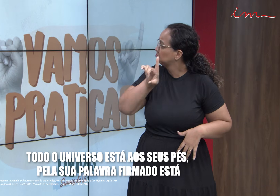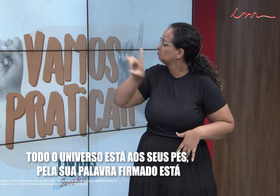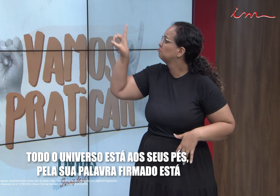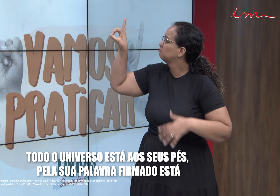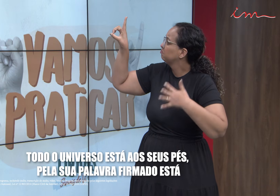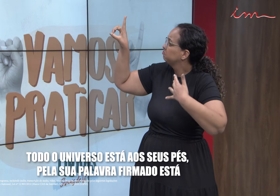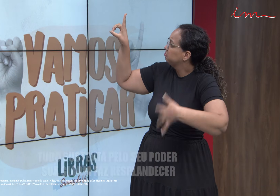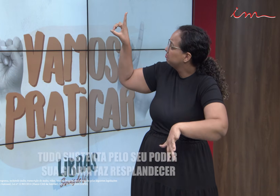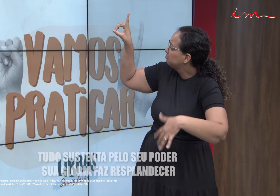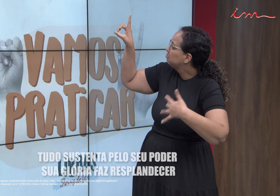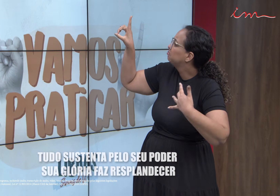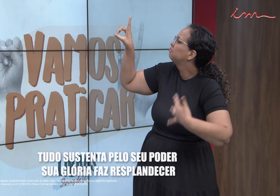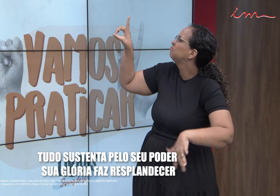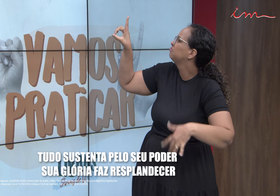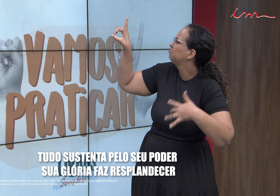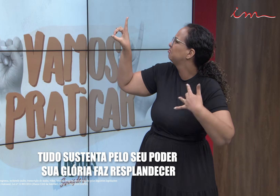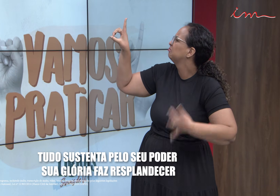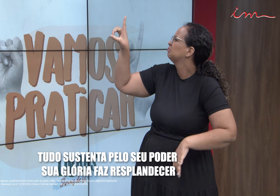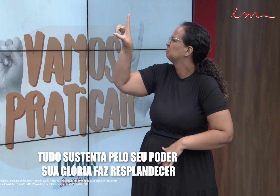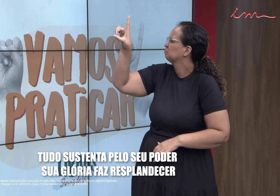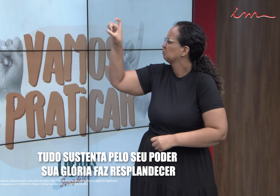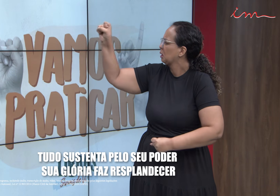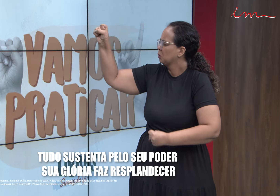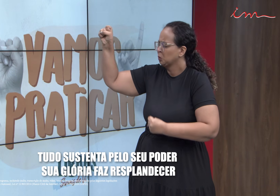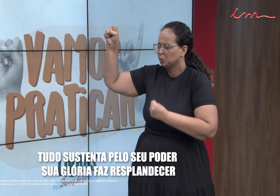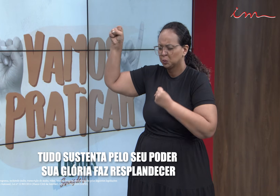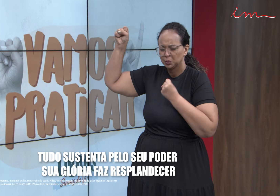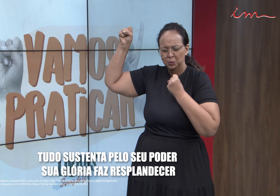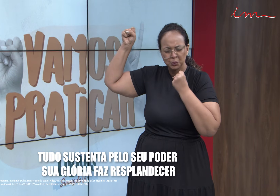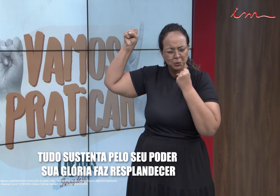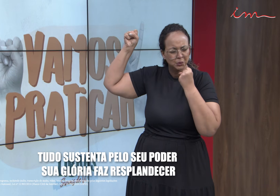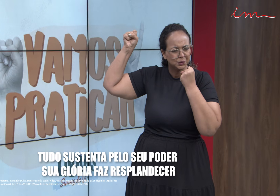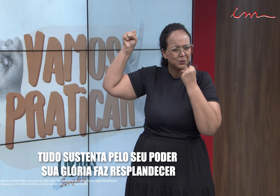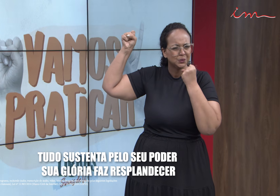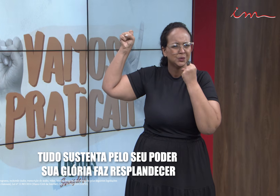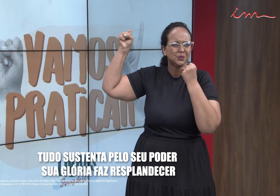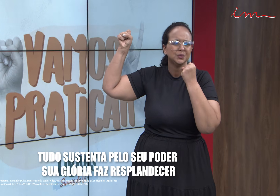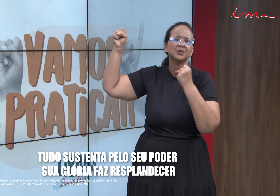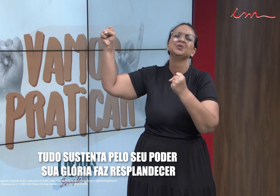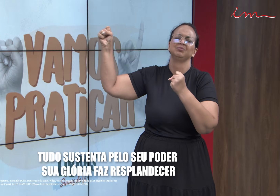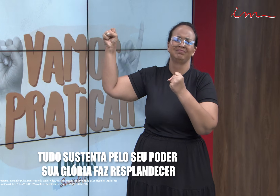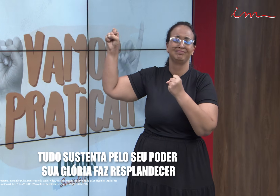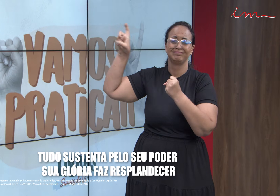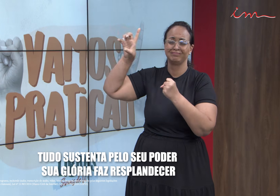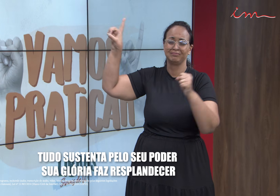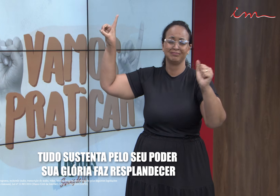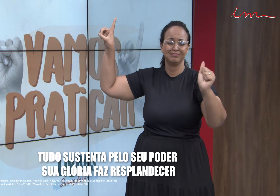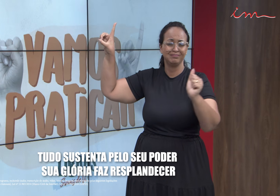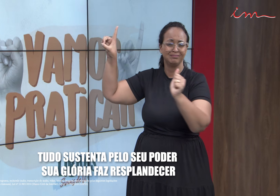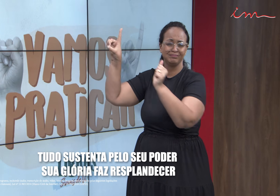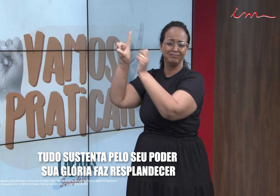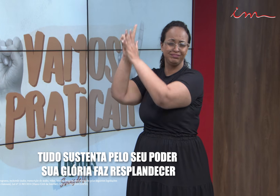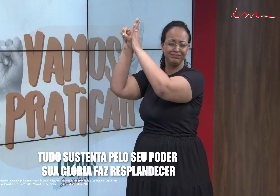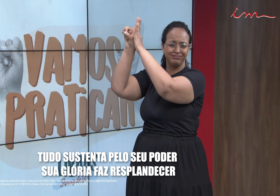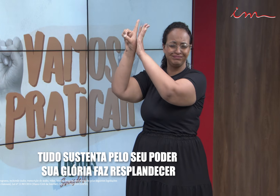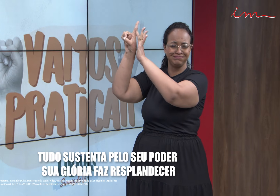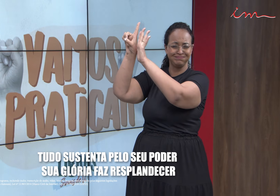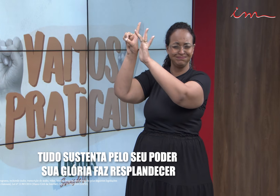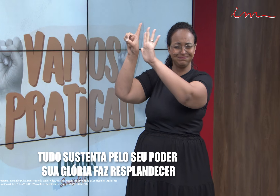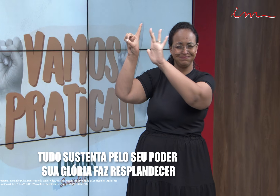nada está. Tudo sustenta pelo seu poder, sua glória faz